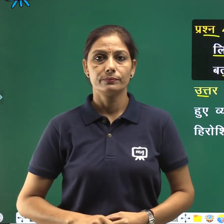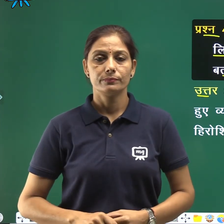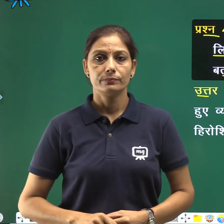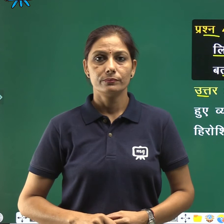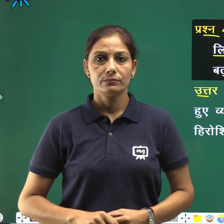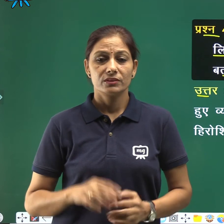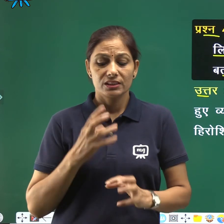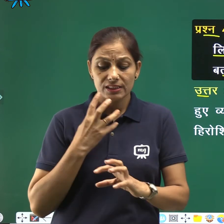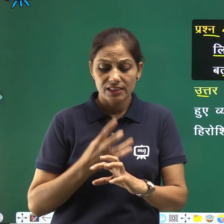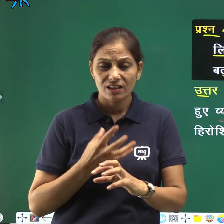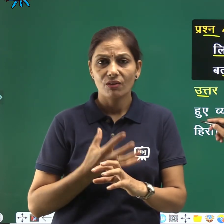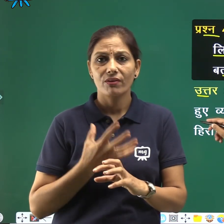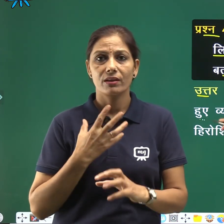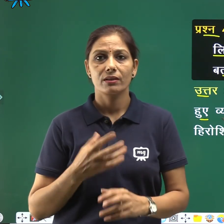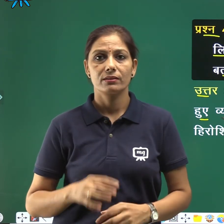झुलसे हुए